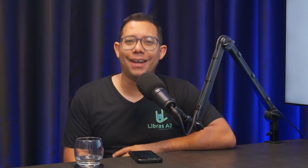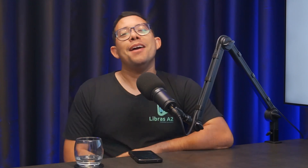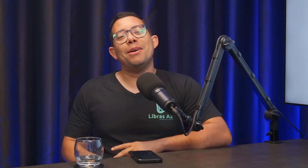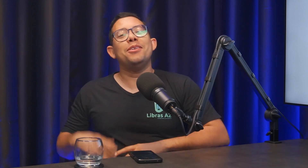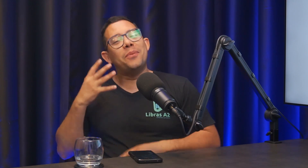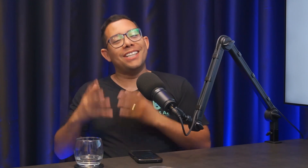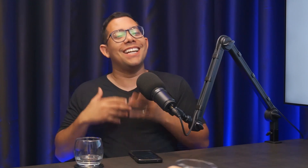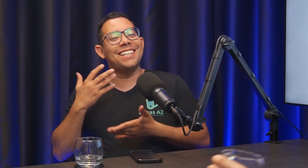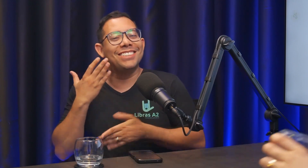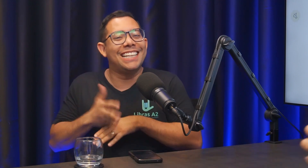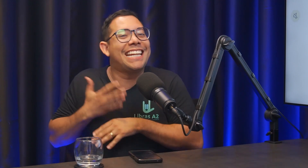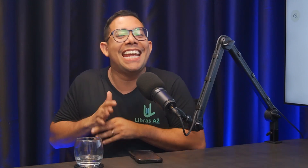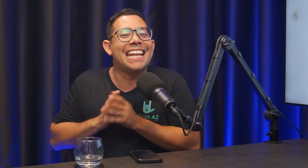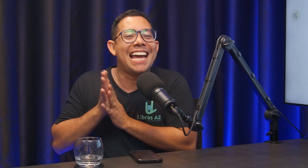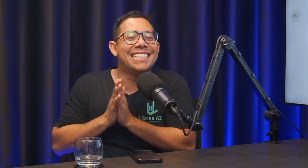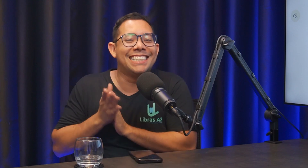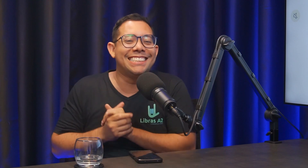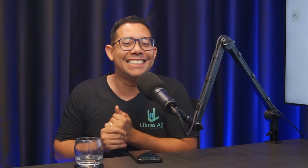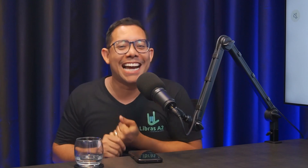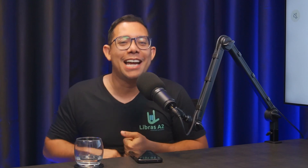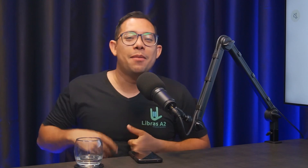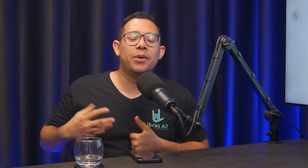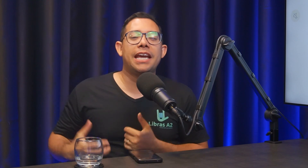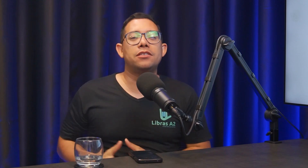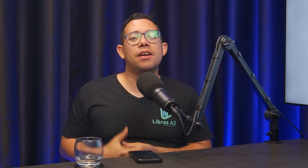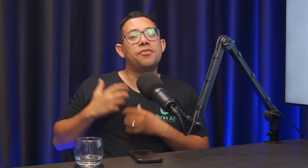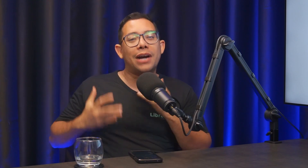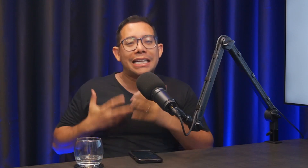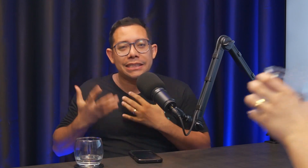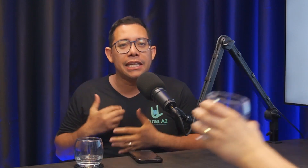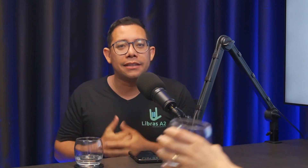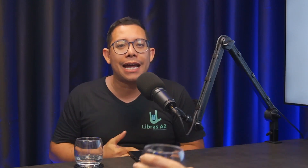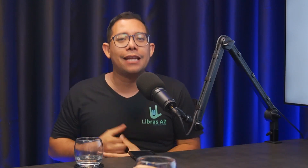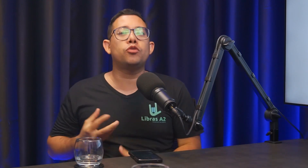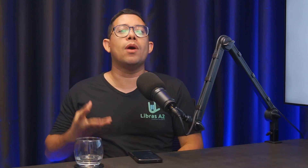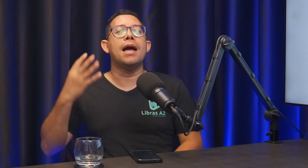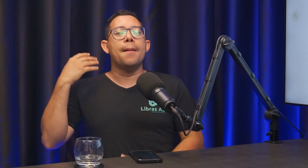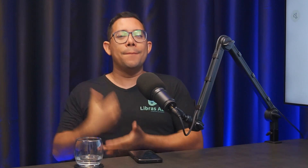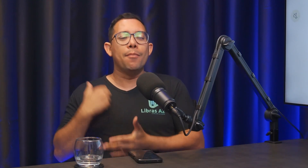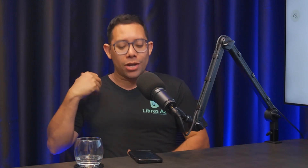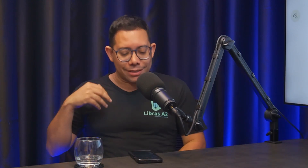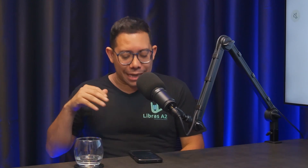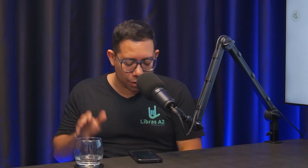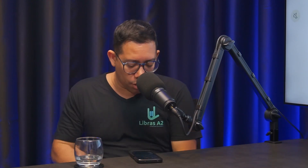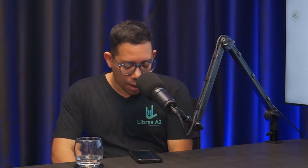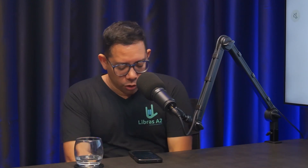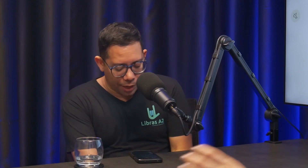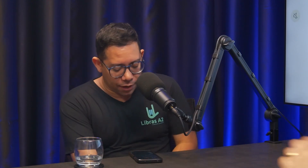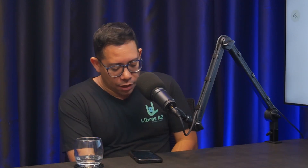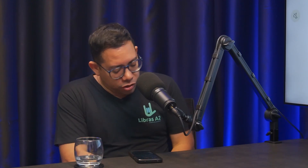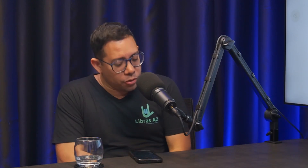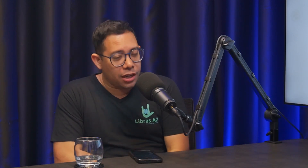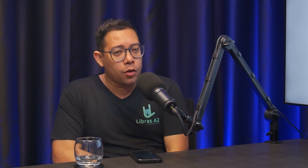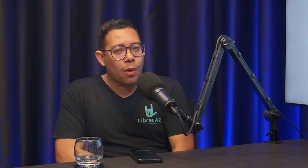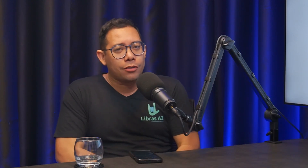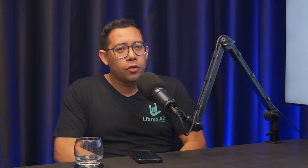Mas o importante é você treinar e exercitar, porque isso vai facilitar a sua memorização. Muito bem, estamos chegando quase no